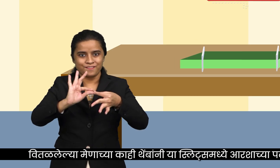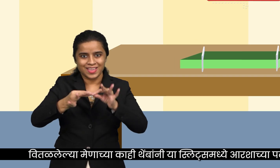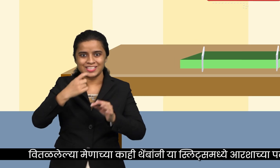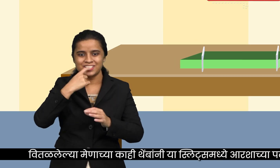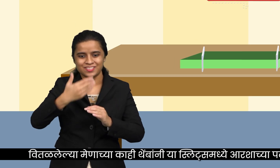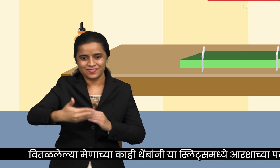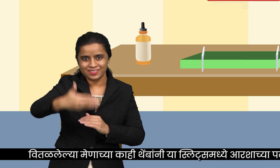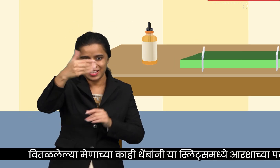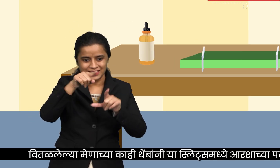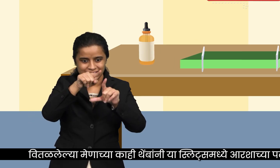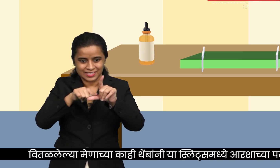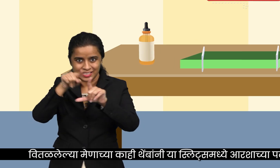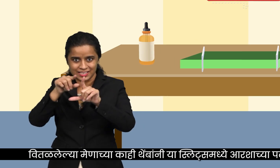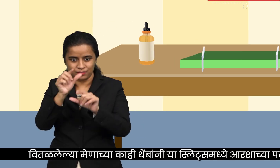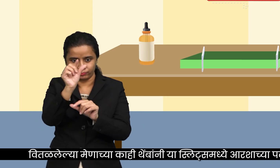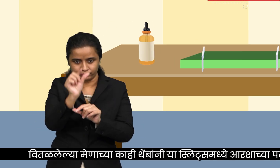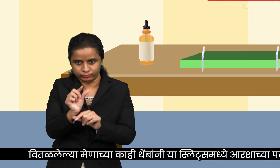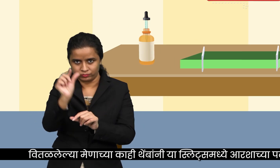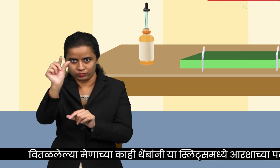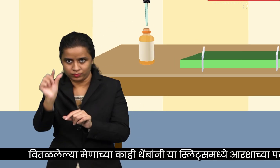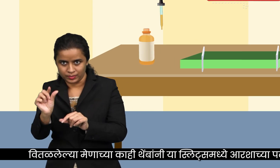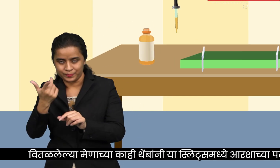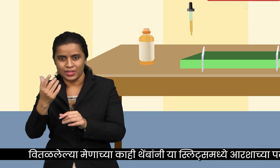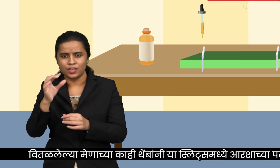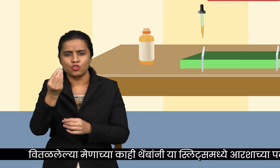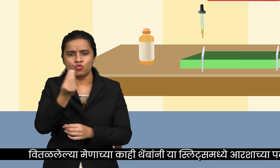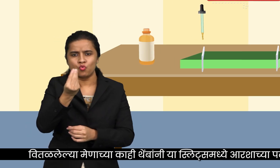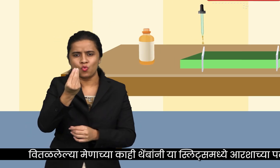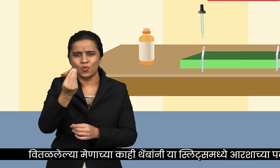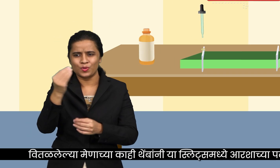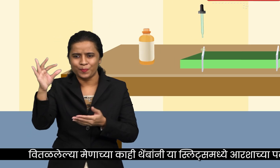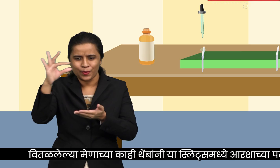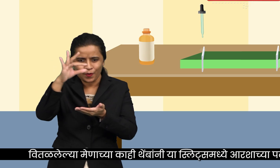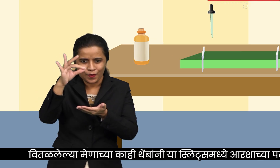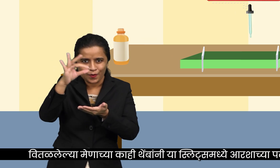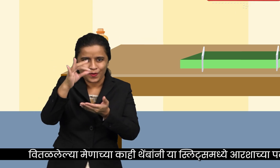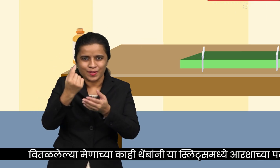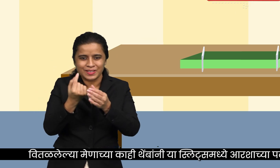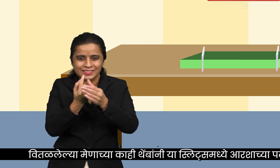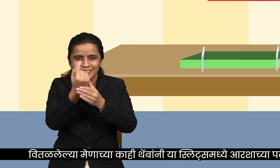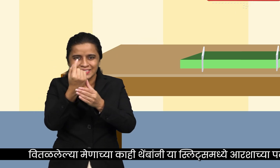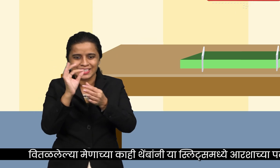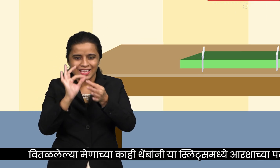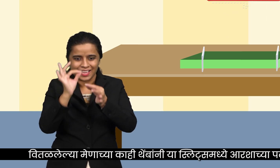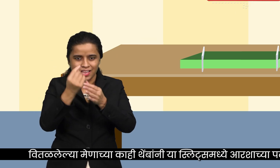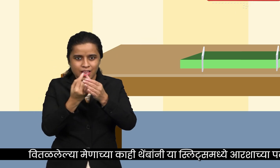वितळलेले मेणाच्या काही थेंबांनी या स्लिट्समध्ये आरशाच्या पट्ट्या घट्ट बसवा.